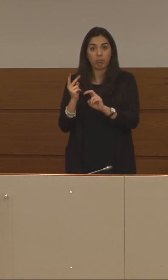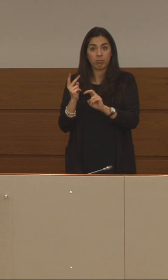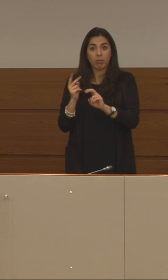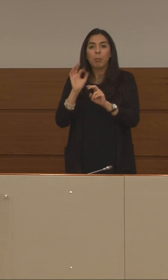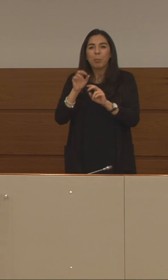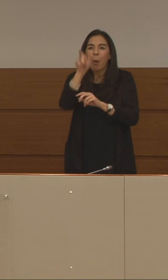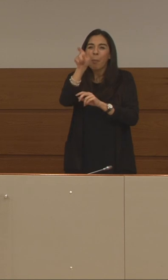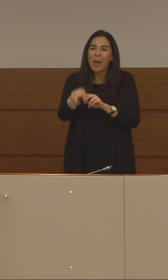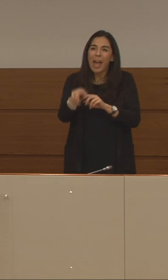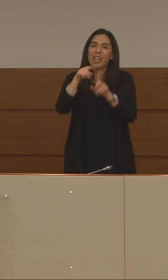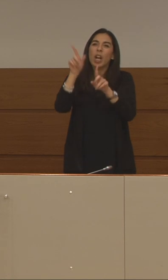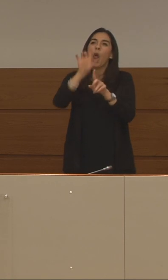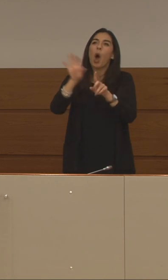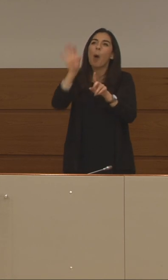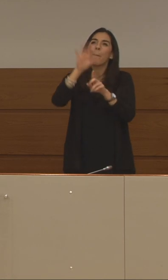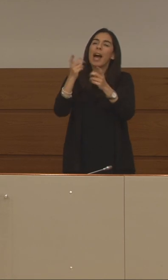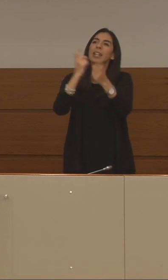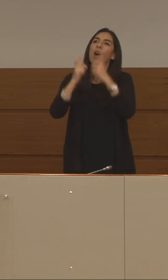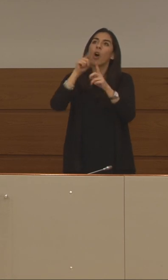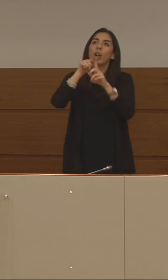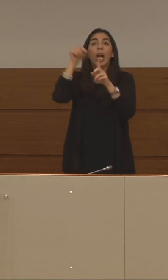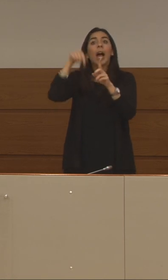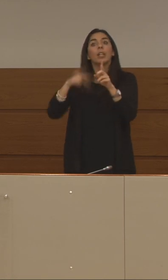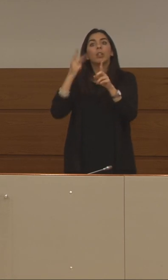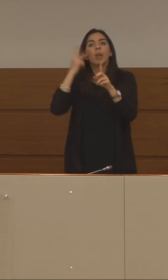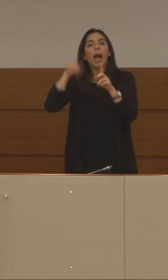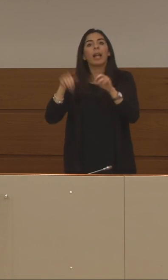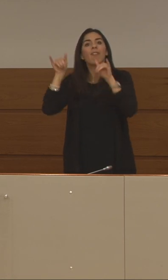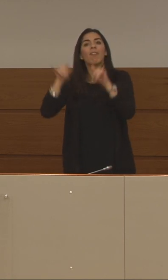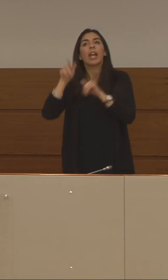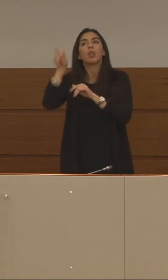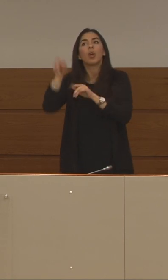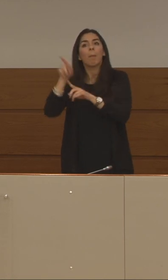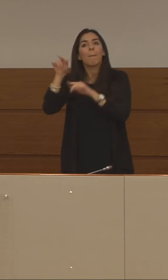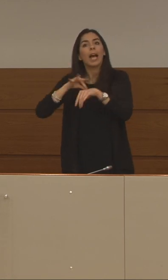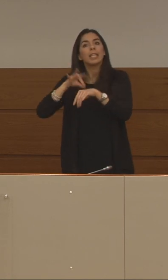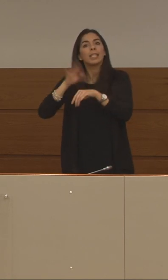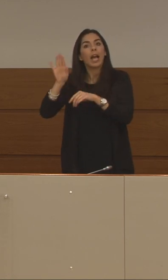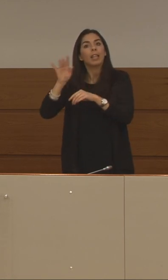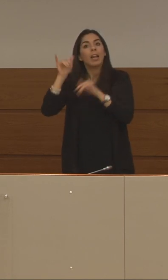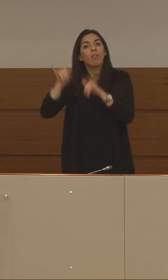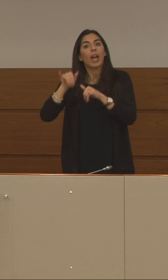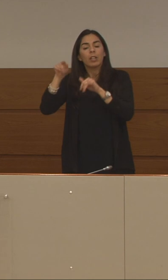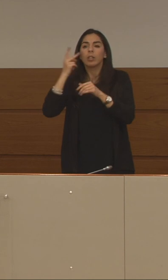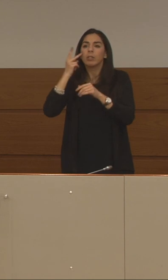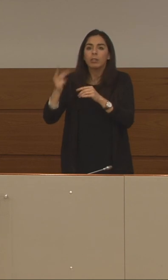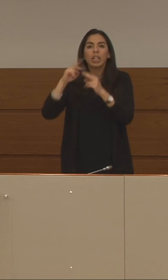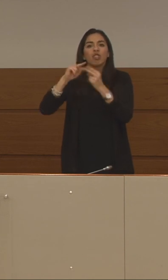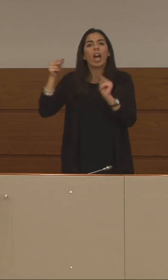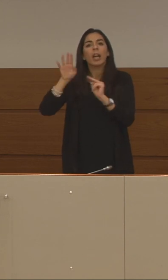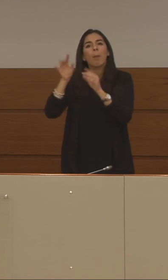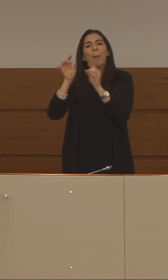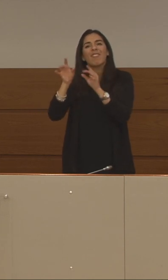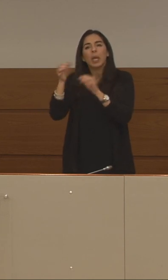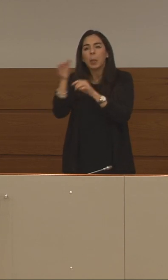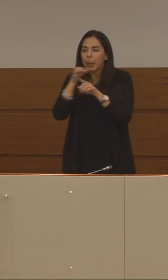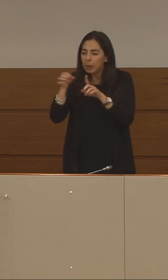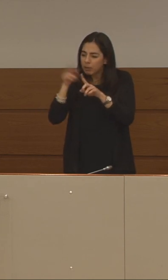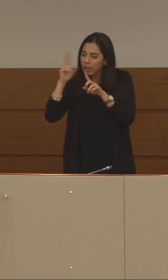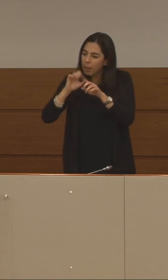adesso stiamo abbiamo isolato anche un paziente del veneto e stiamo sequenziando e l'intero genoma ha guardando